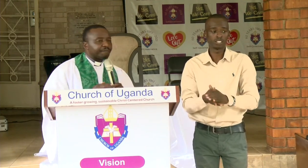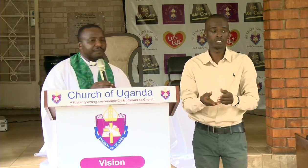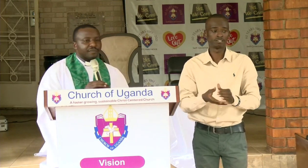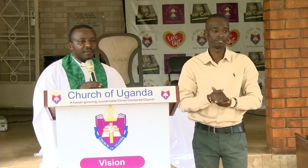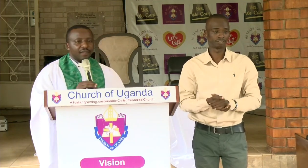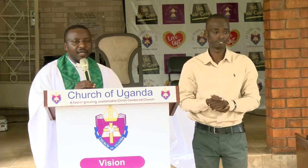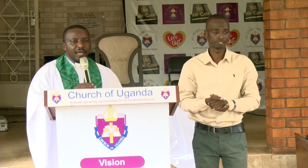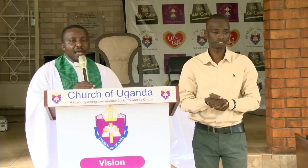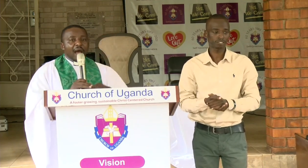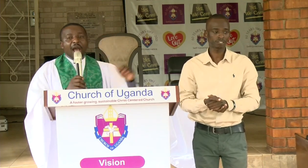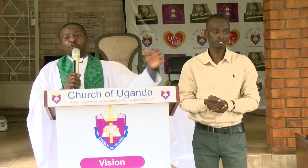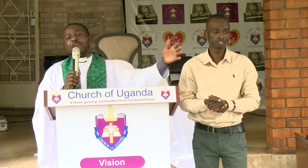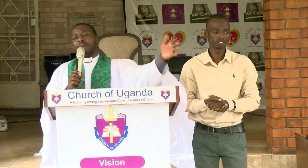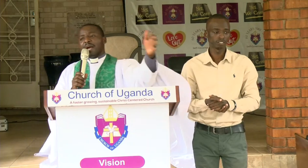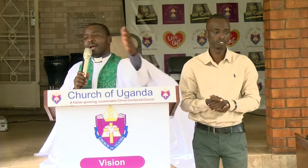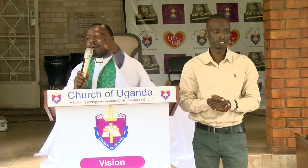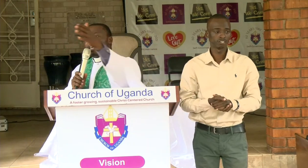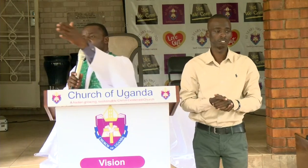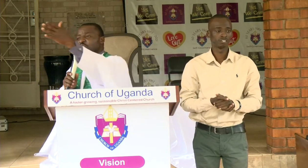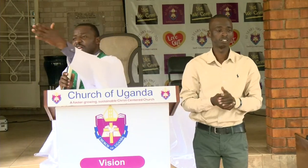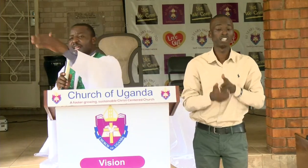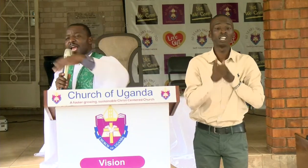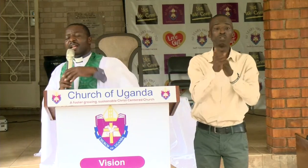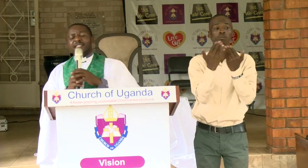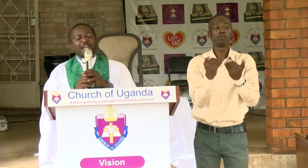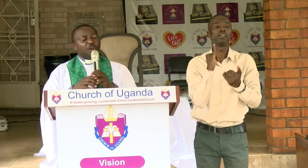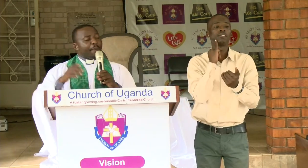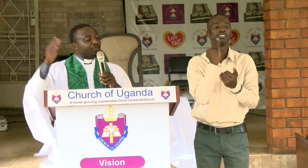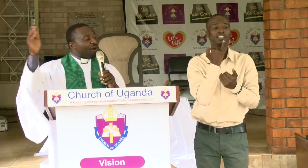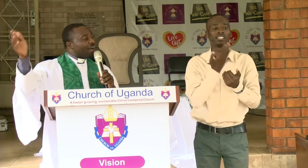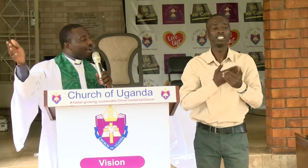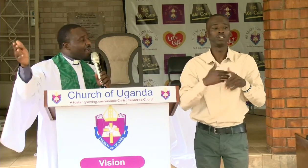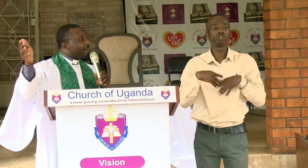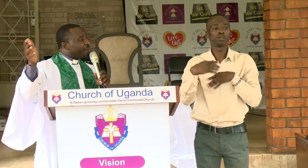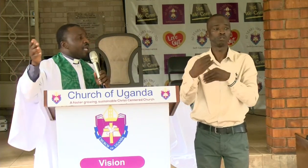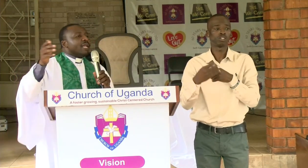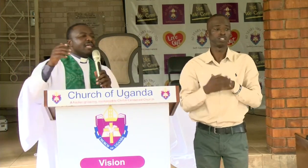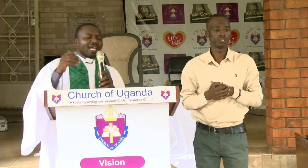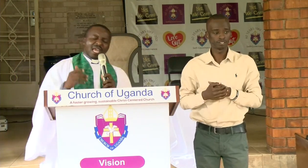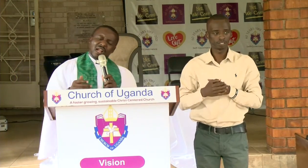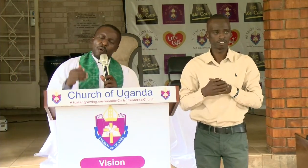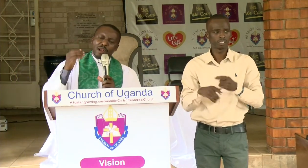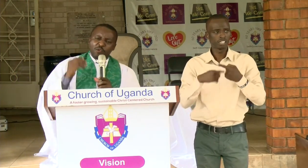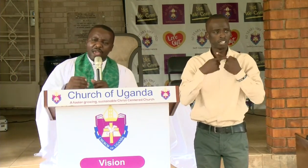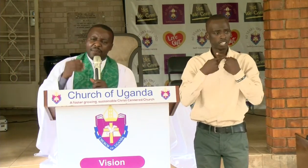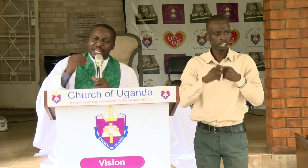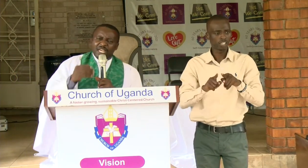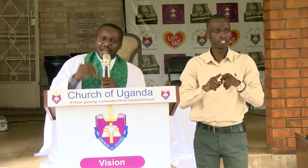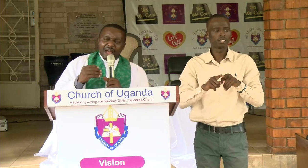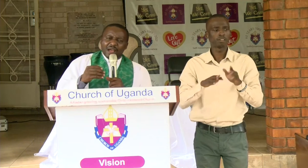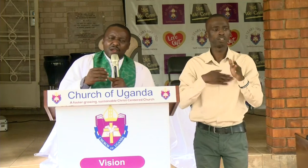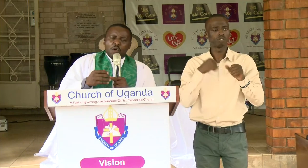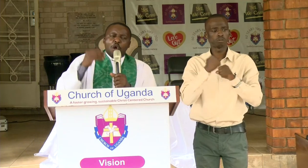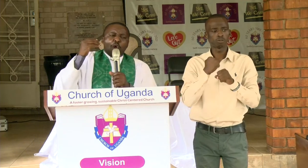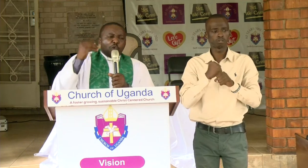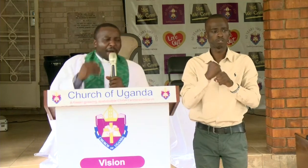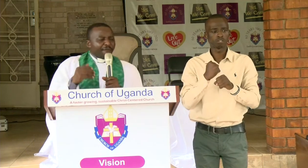okugirya akulembera abaana ba Isirayiri alina gy'alina obbatwala naye nga waliwo